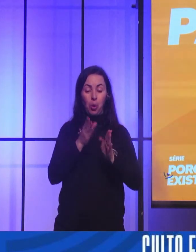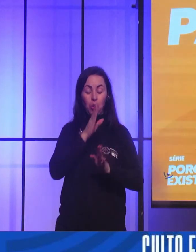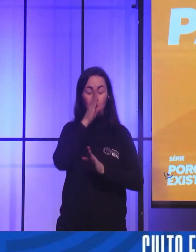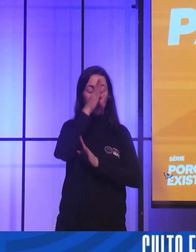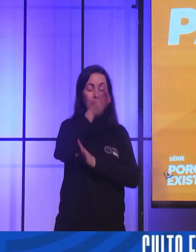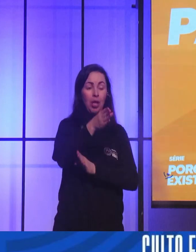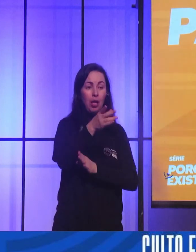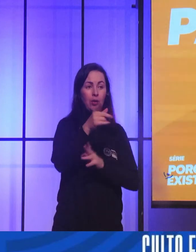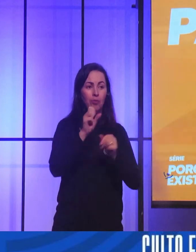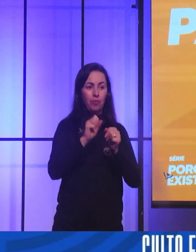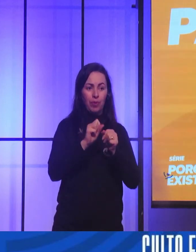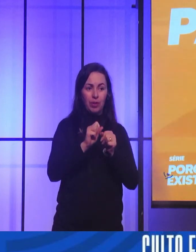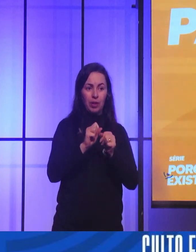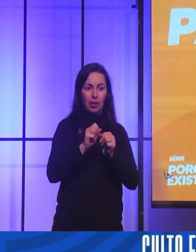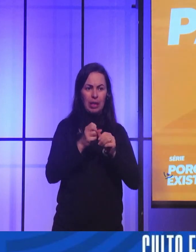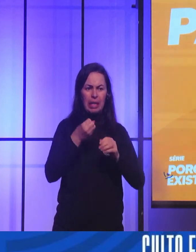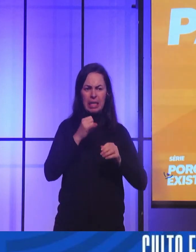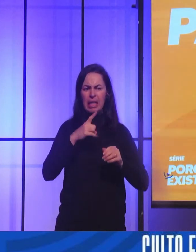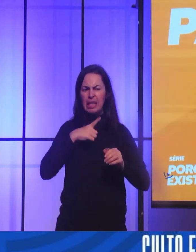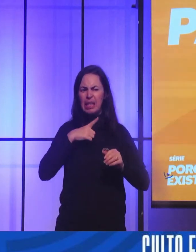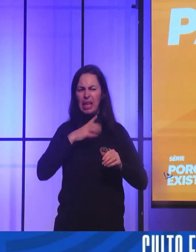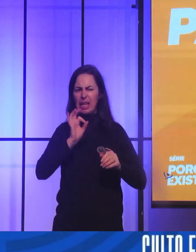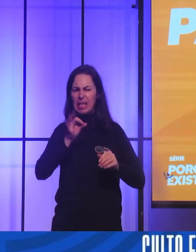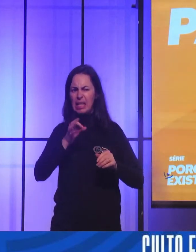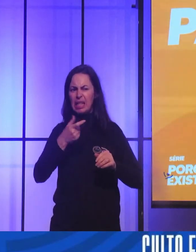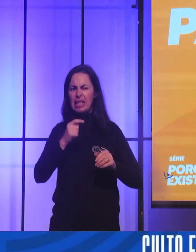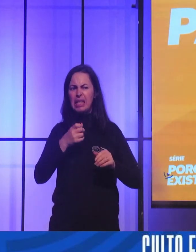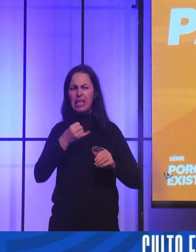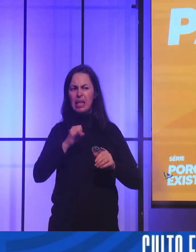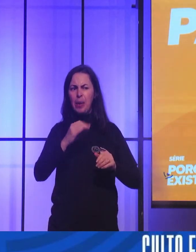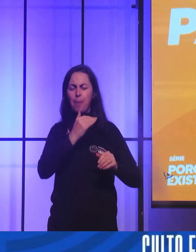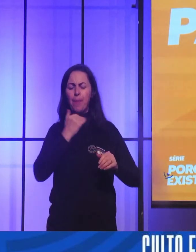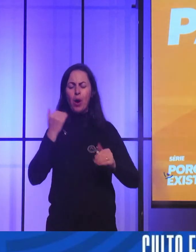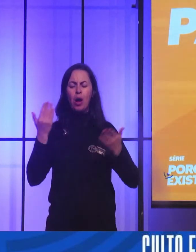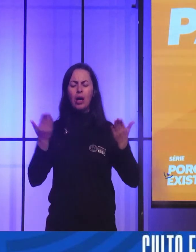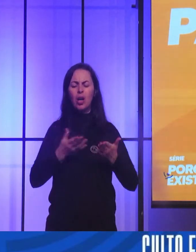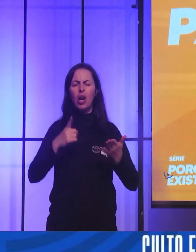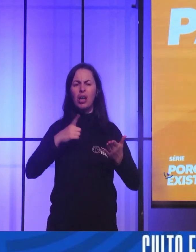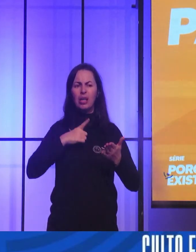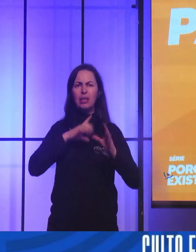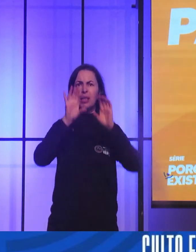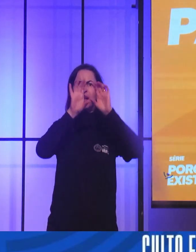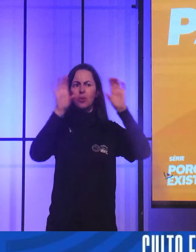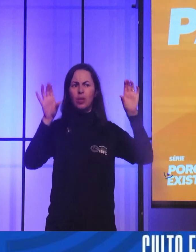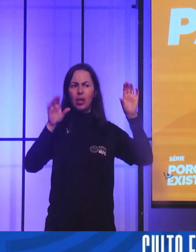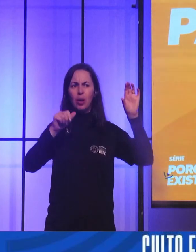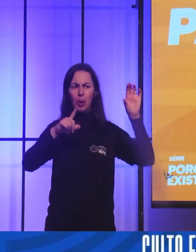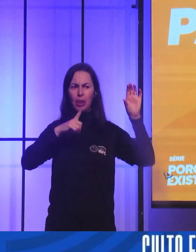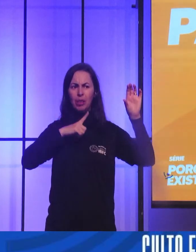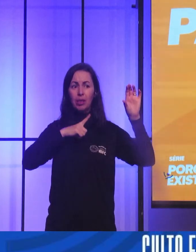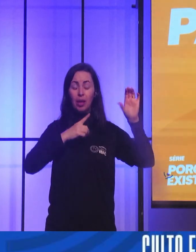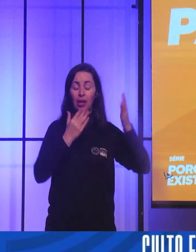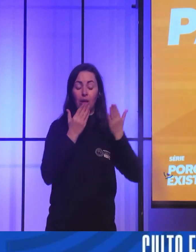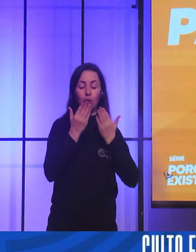você tem certeza que se morresse agora estaria com Deus no céu? Se ainda existe dúvida no seu